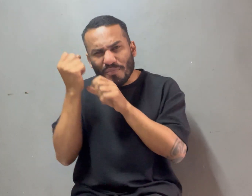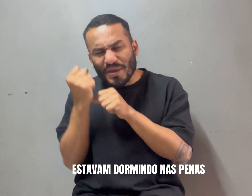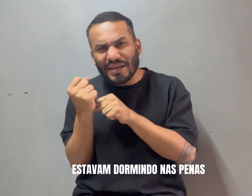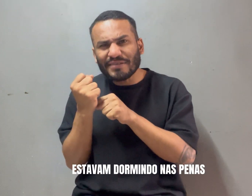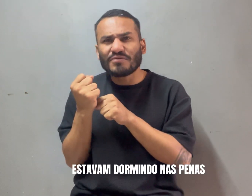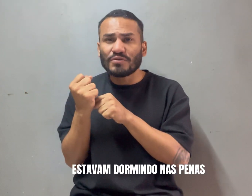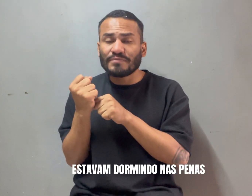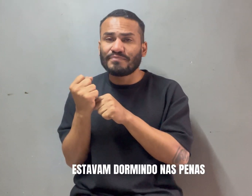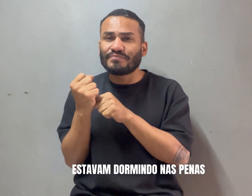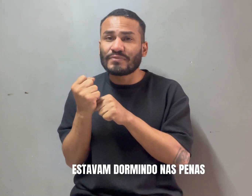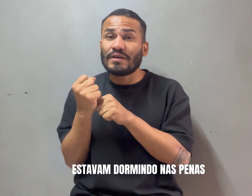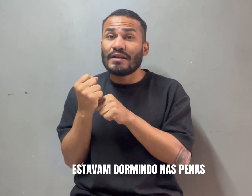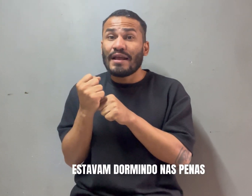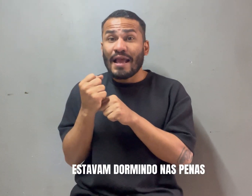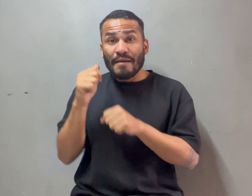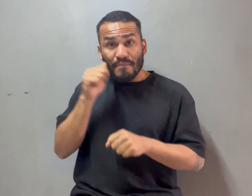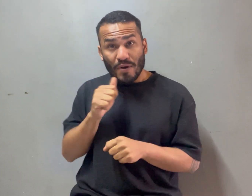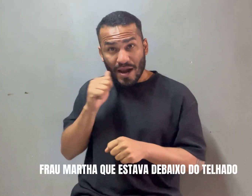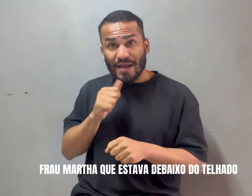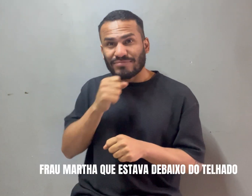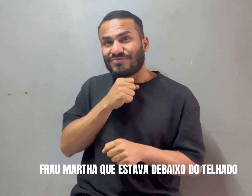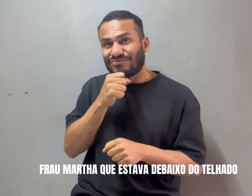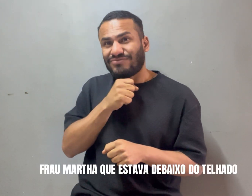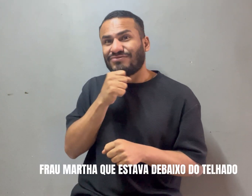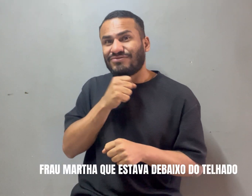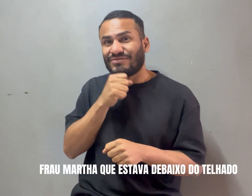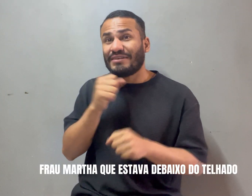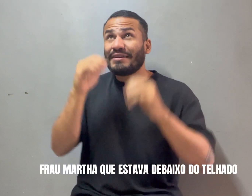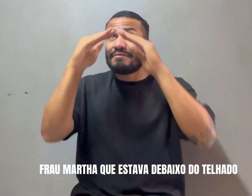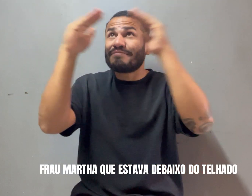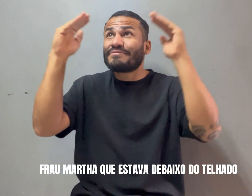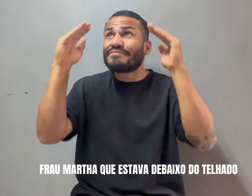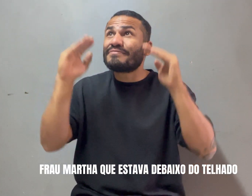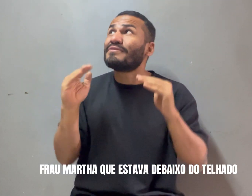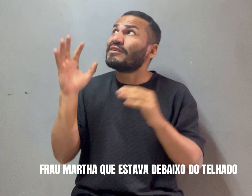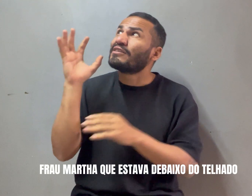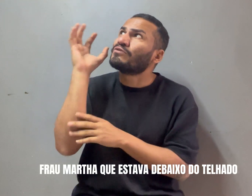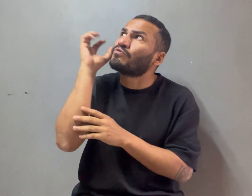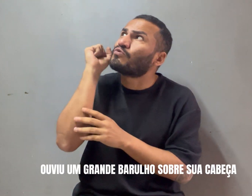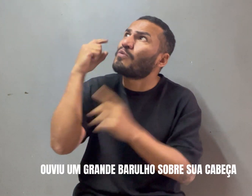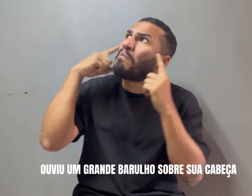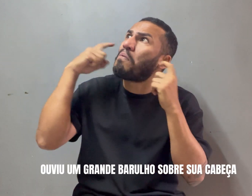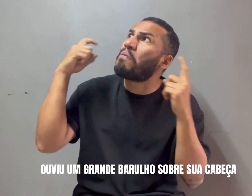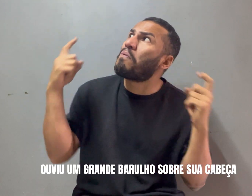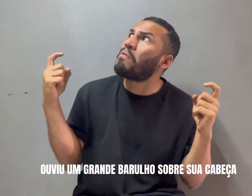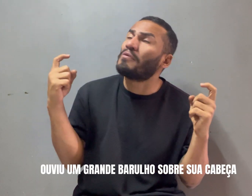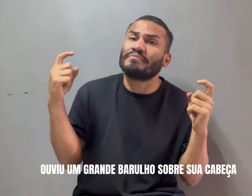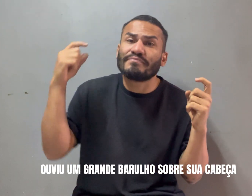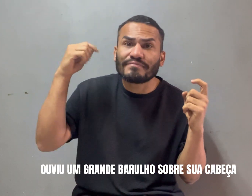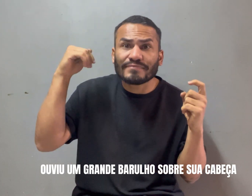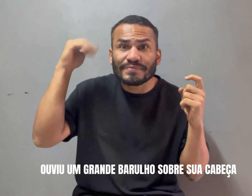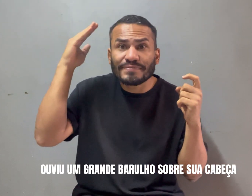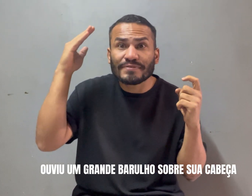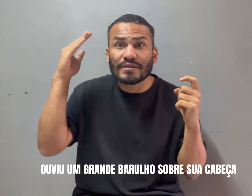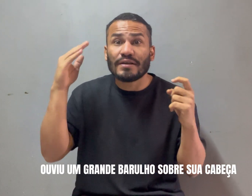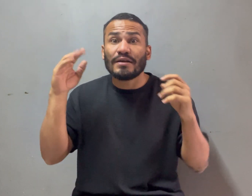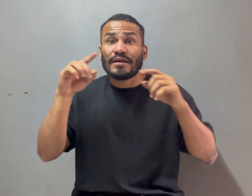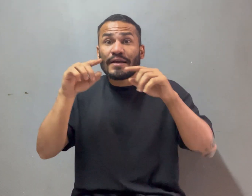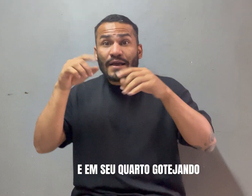estavam dormindo nas penas, Frau Marta, que estava debaixo do telhado, ouviu um grande barulho sobre sua cabeça e em